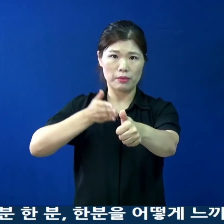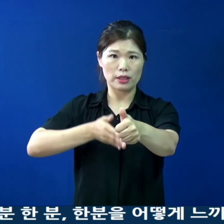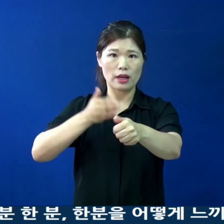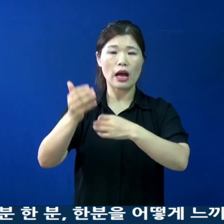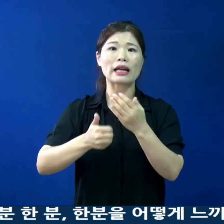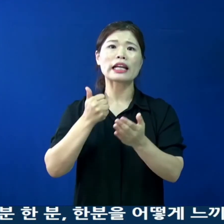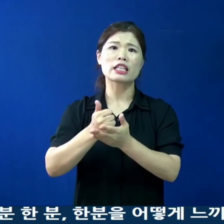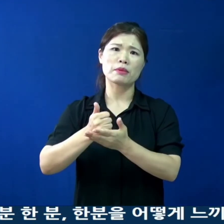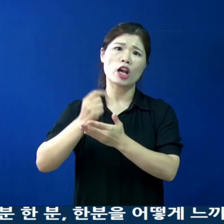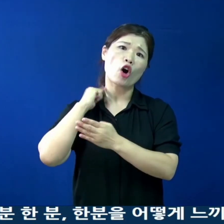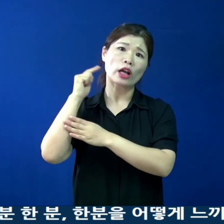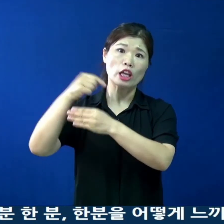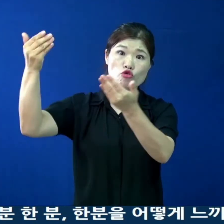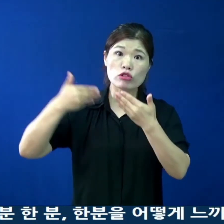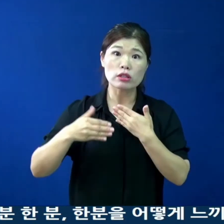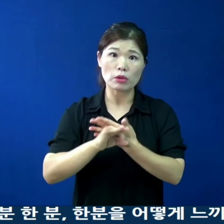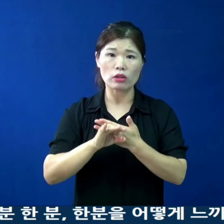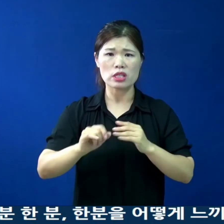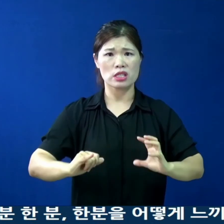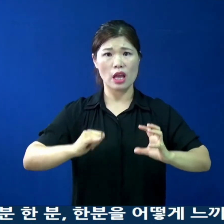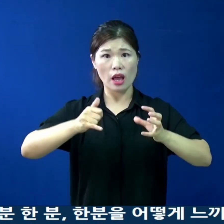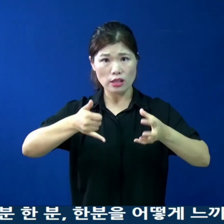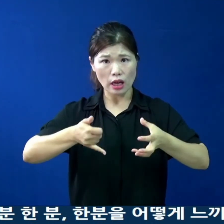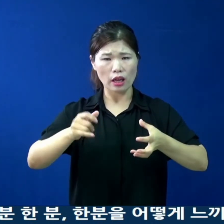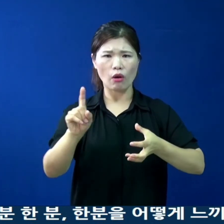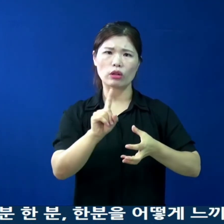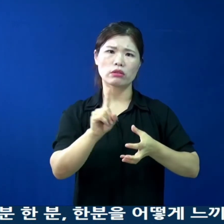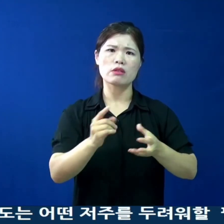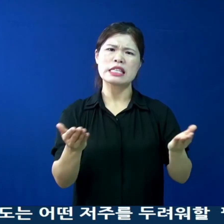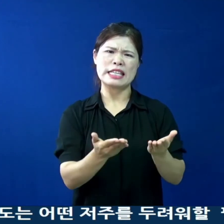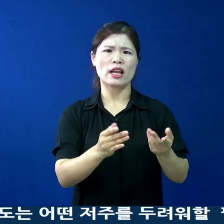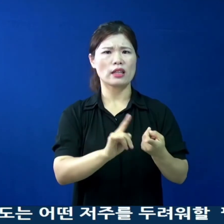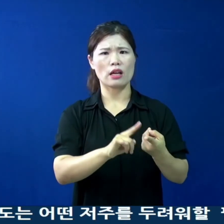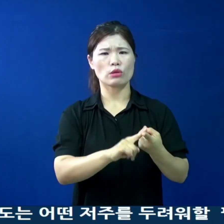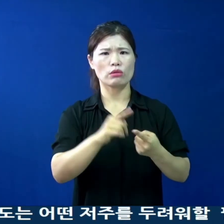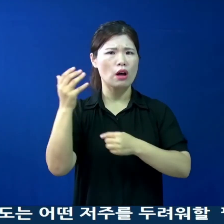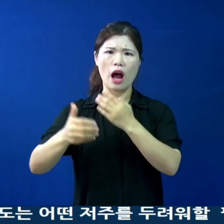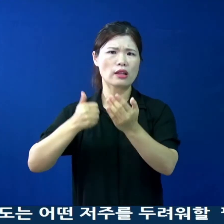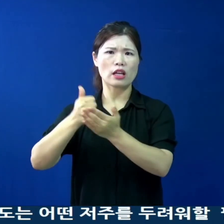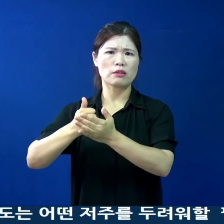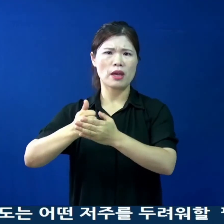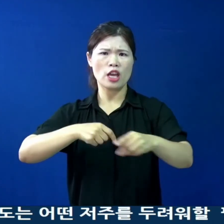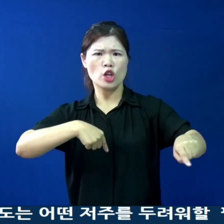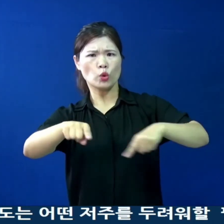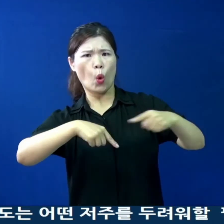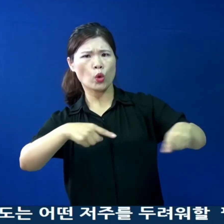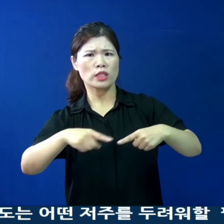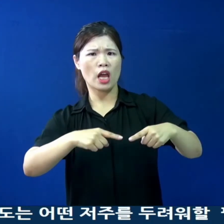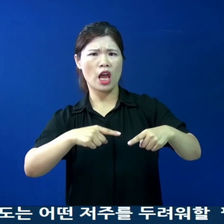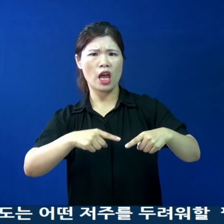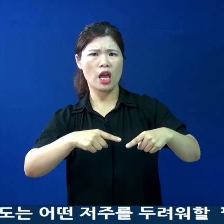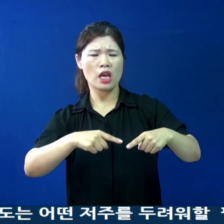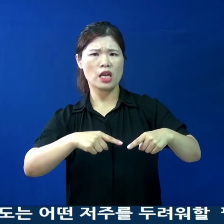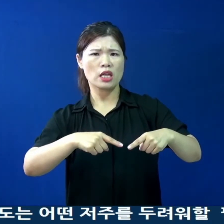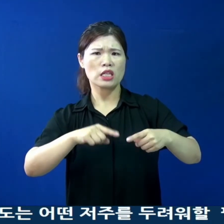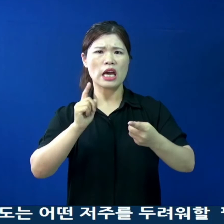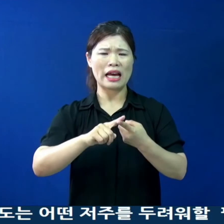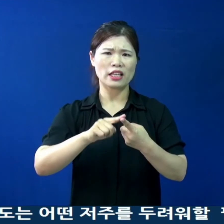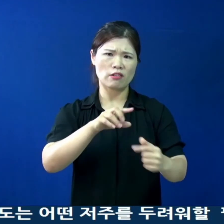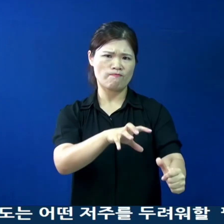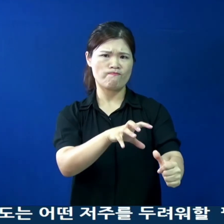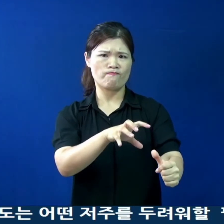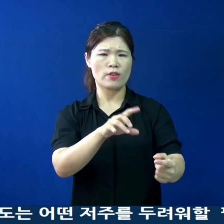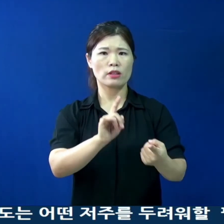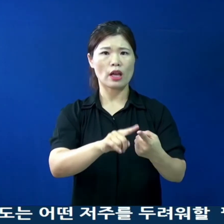하나님이 허락하지 않으시면 이 세상의 어떤 일도 하나님의 통제 밖에서 불쑥 튀어나와 하나님의